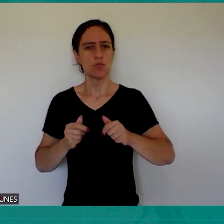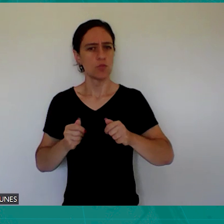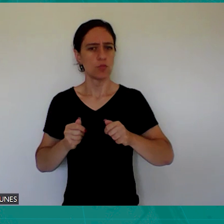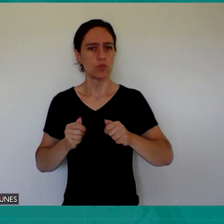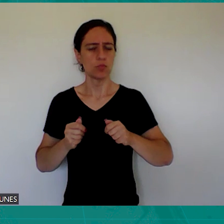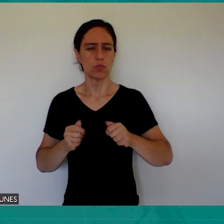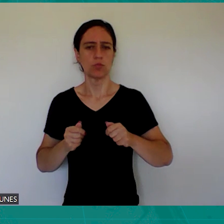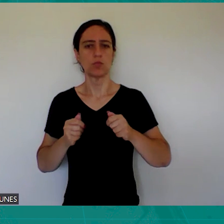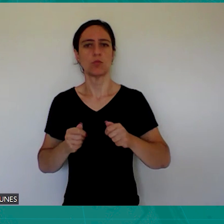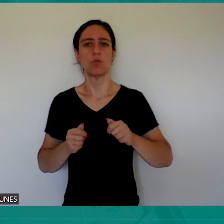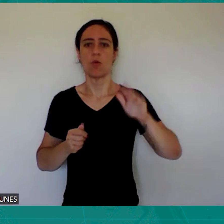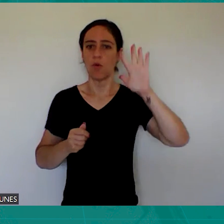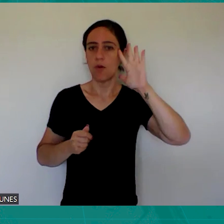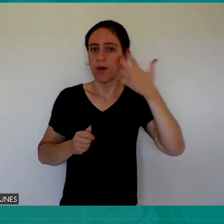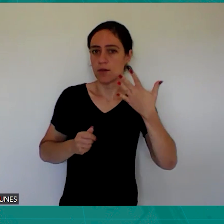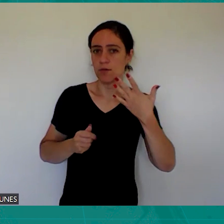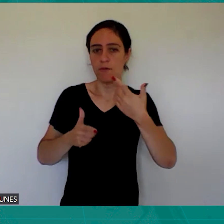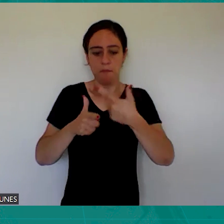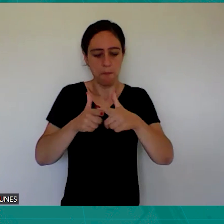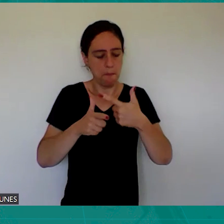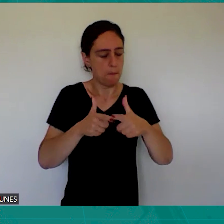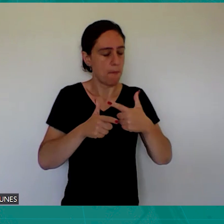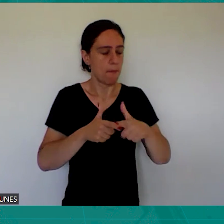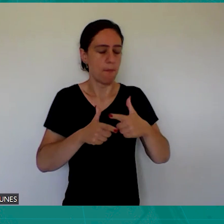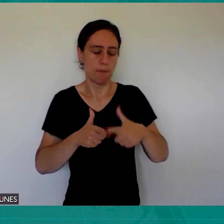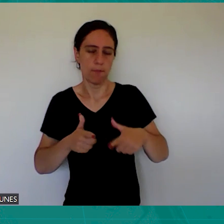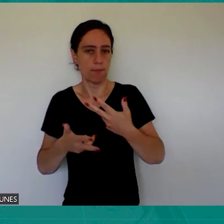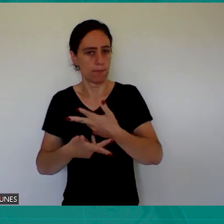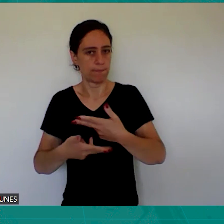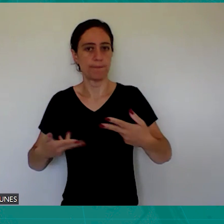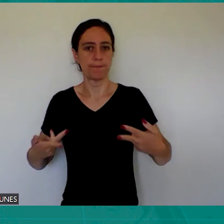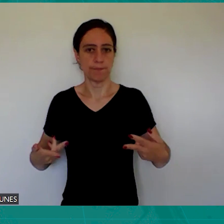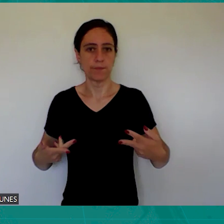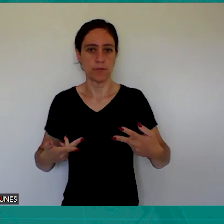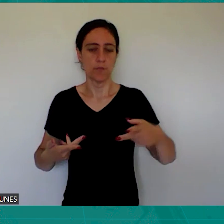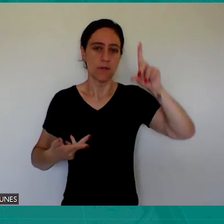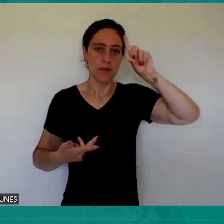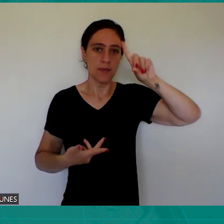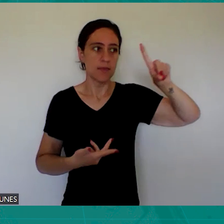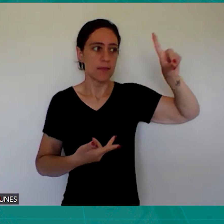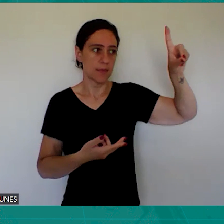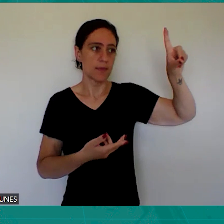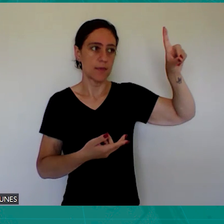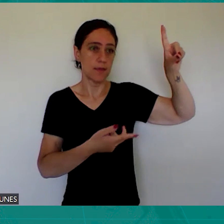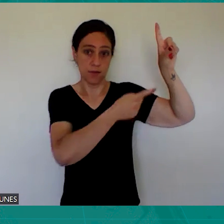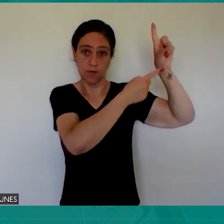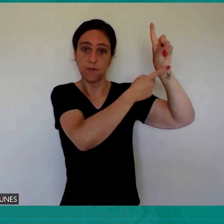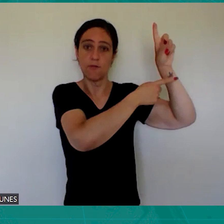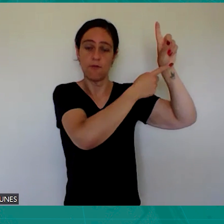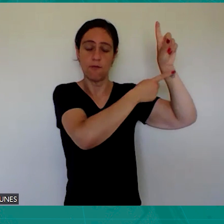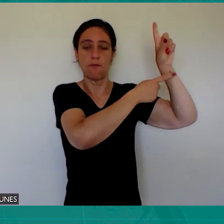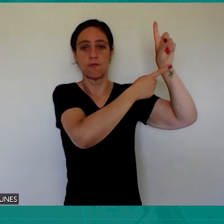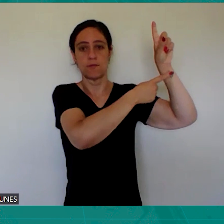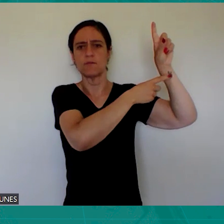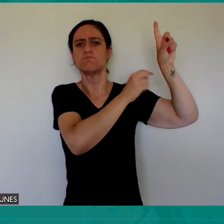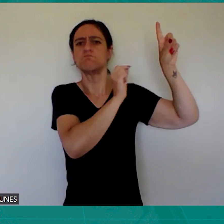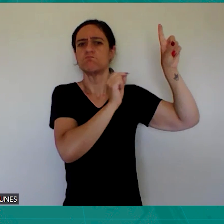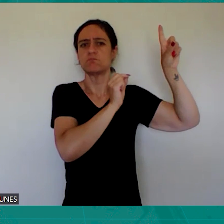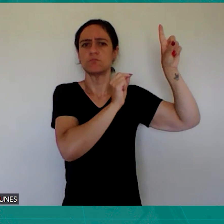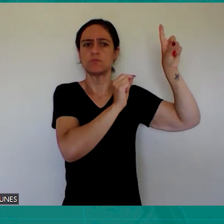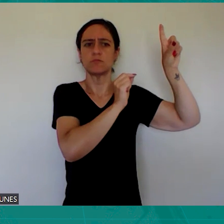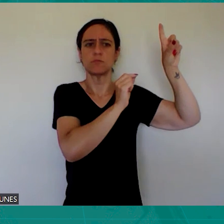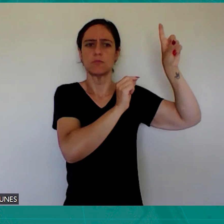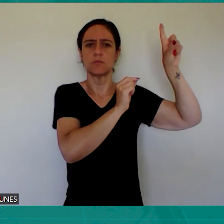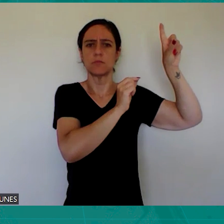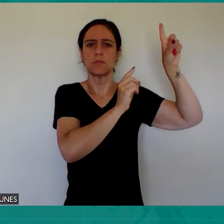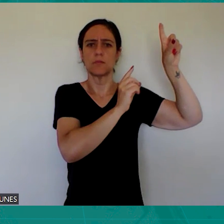toda a solução para Deus poder fazer a sua vontade, para encabeçar